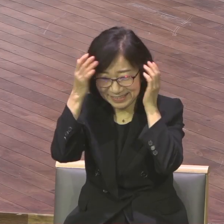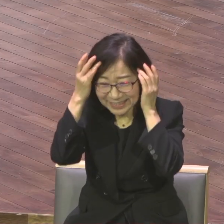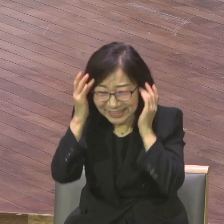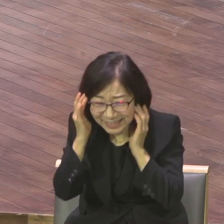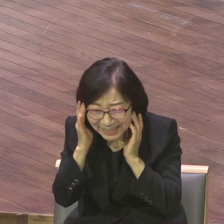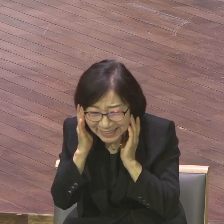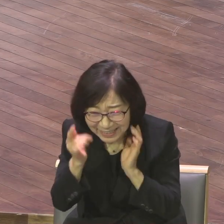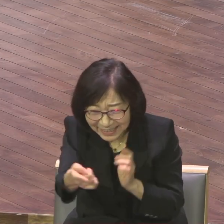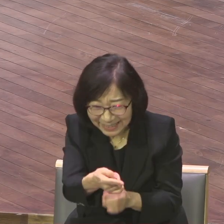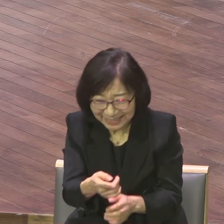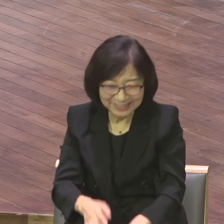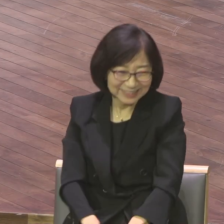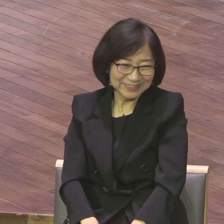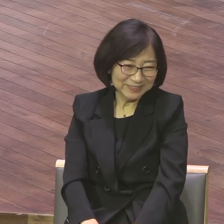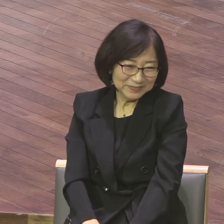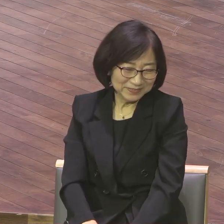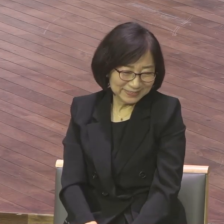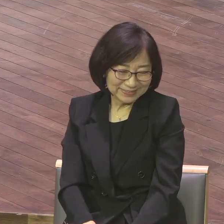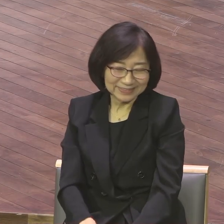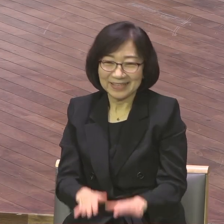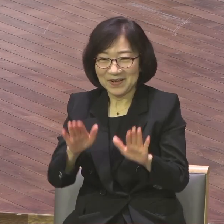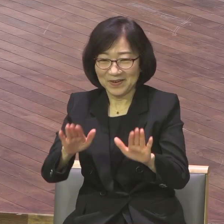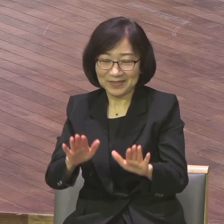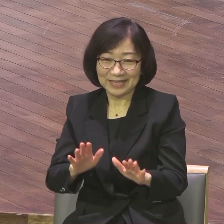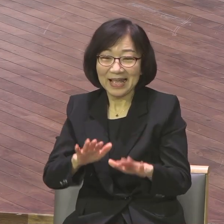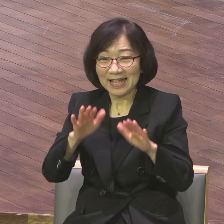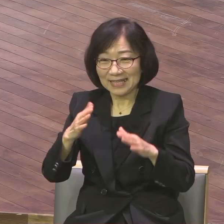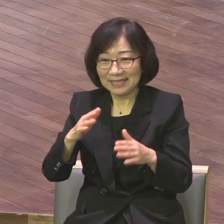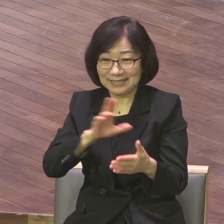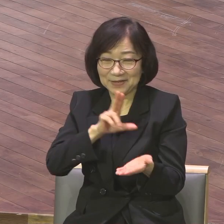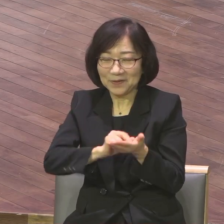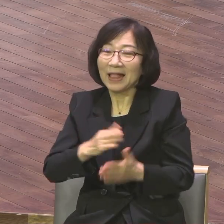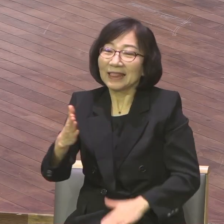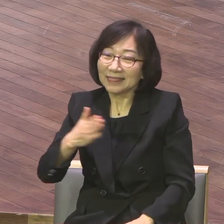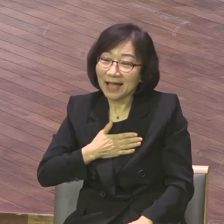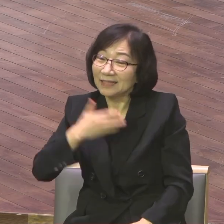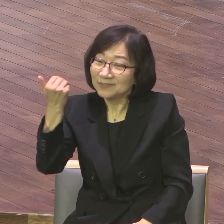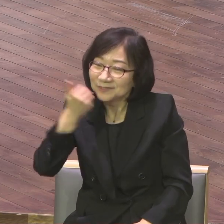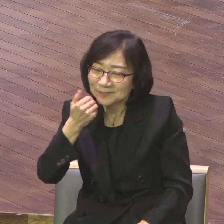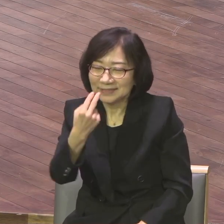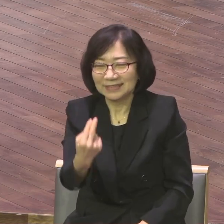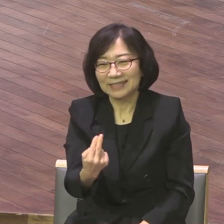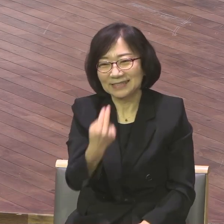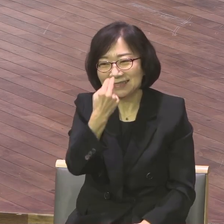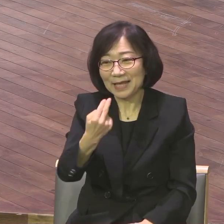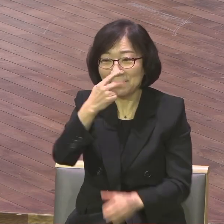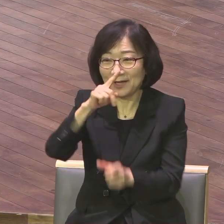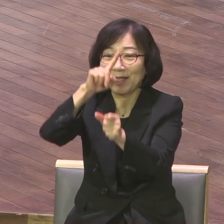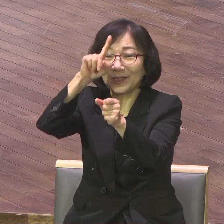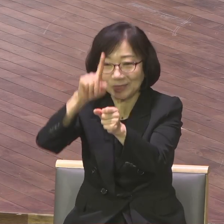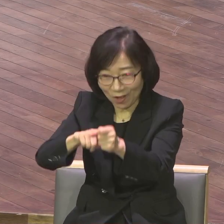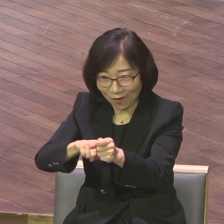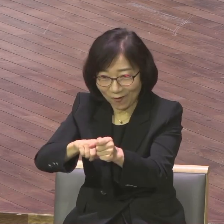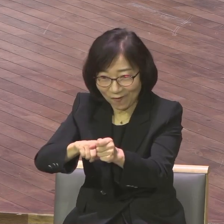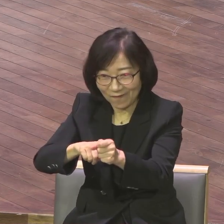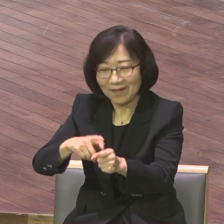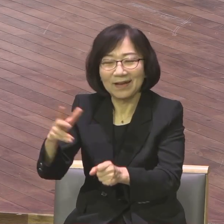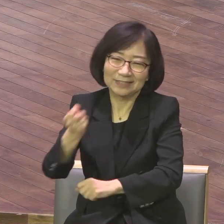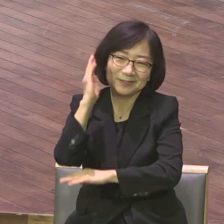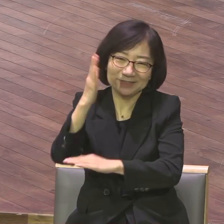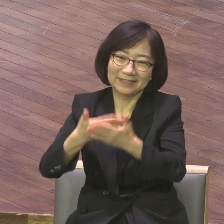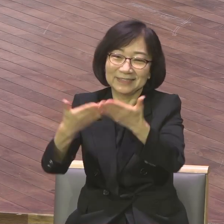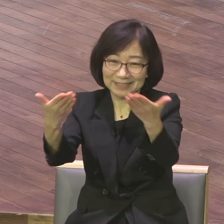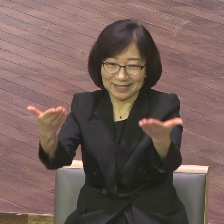예를 들면 말씀 가지고 나는 생명의 떡이니라는 제목으로 말씀을 드립니다.